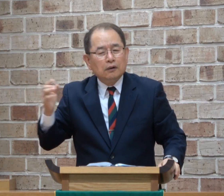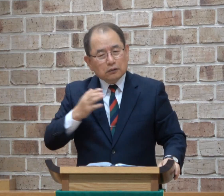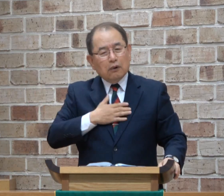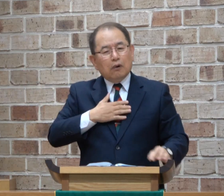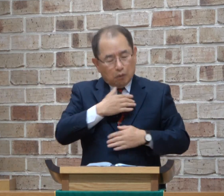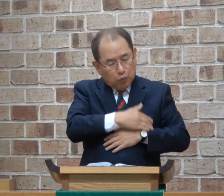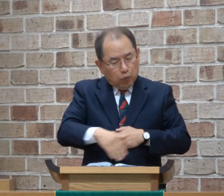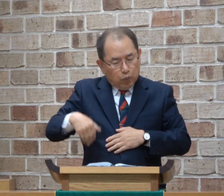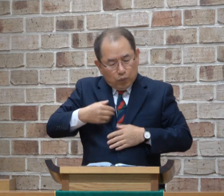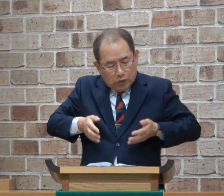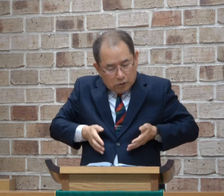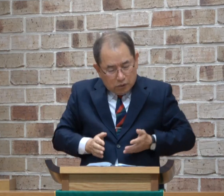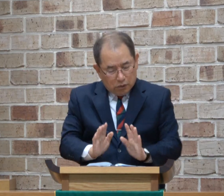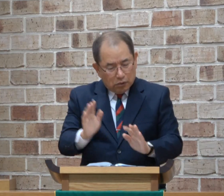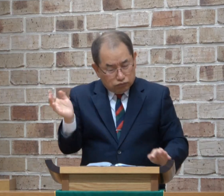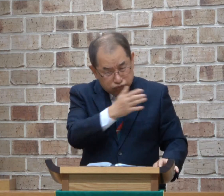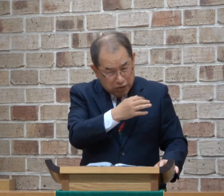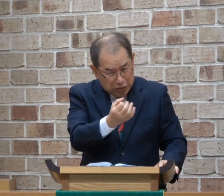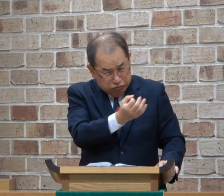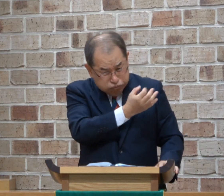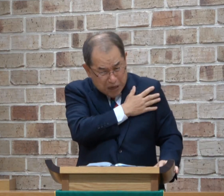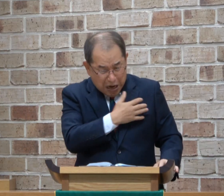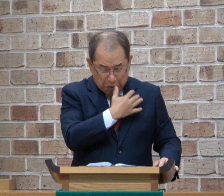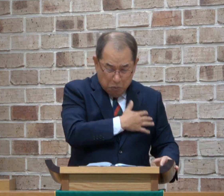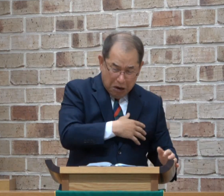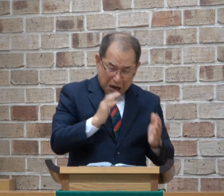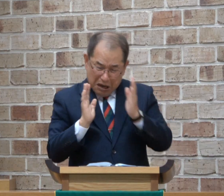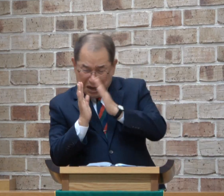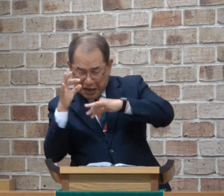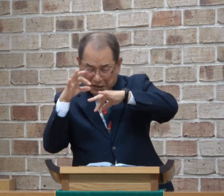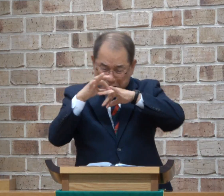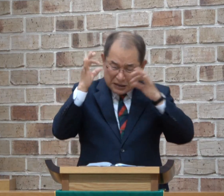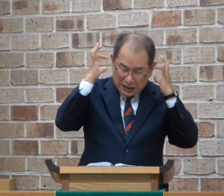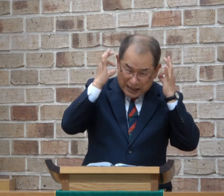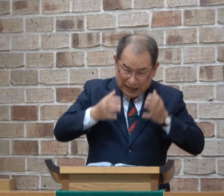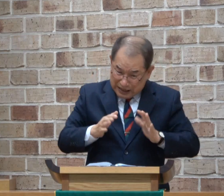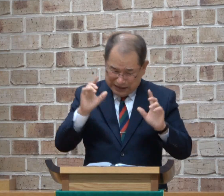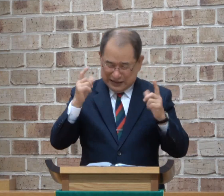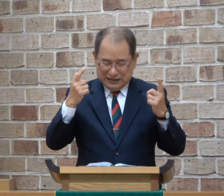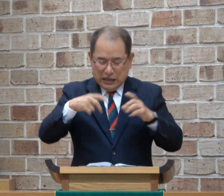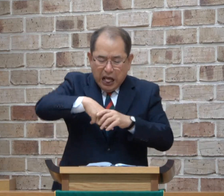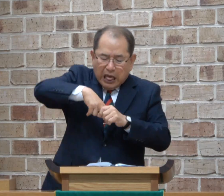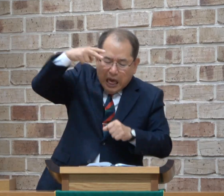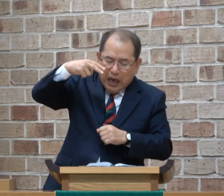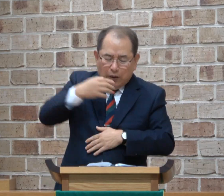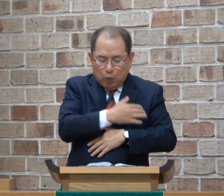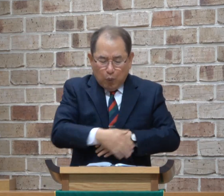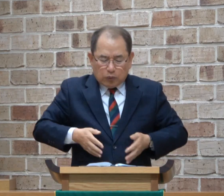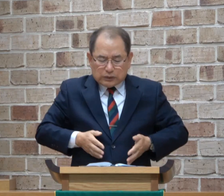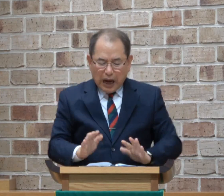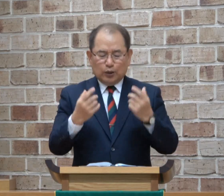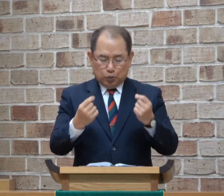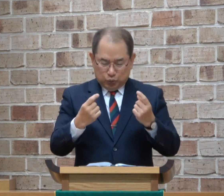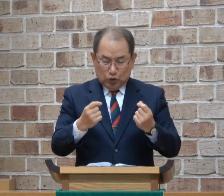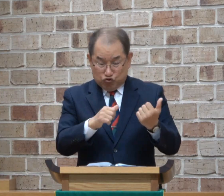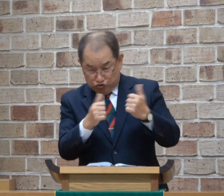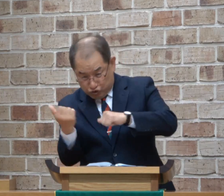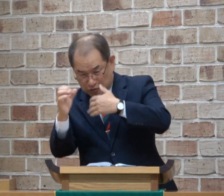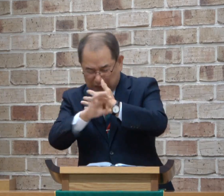태어났을 때부터 부자였나요? 아닙니다. 나는 알몸으로 태어났습니다. 그렇기 때문에 나는 다시